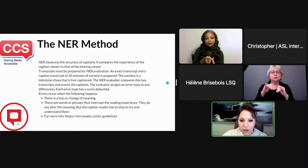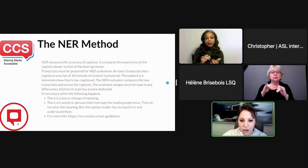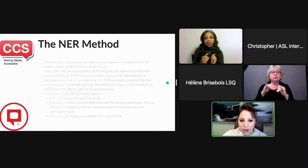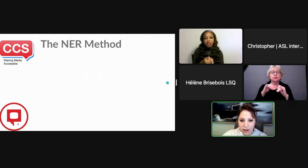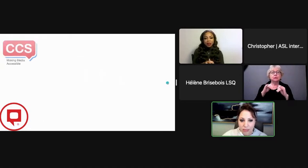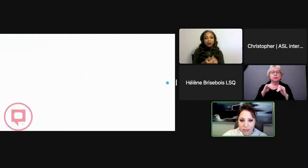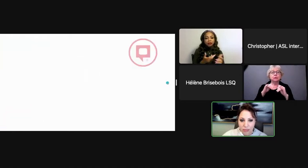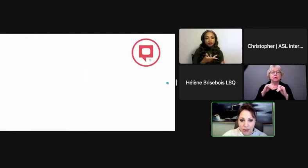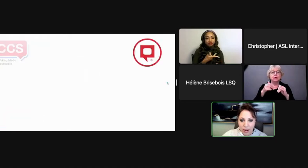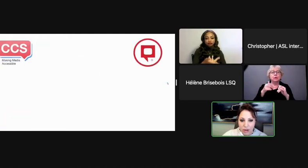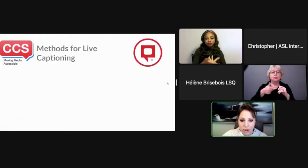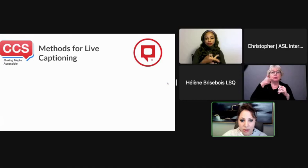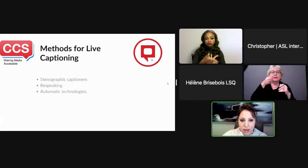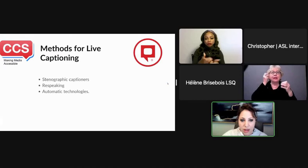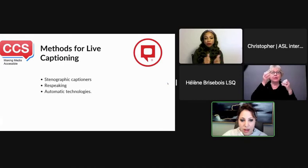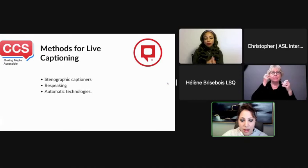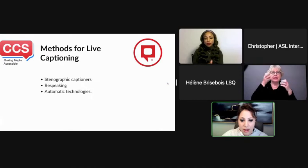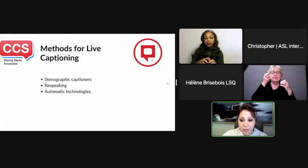sur comment